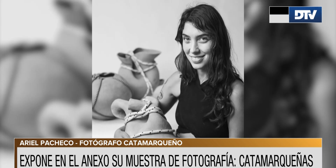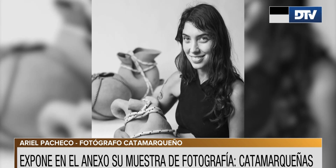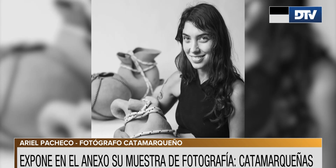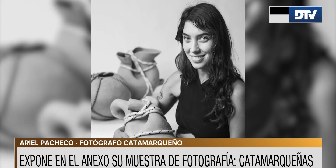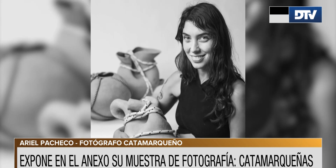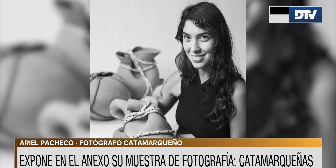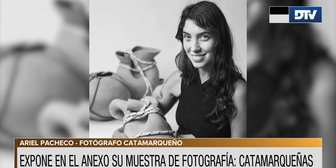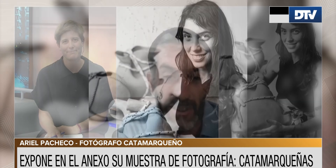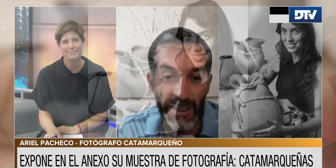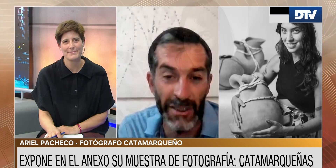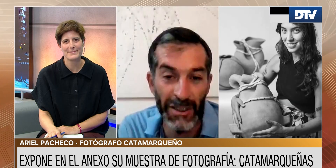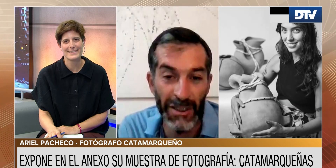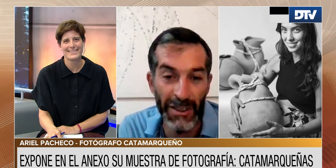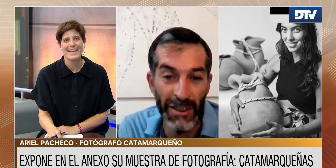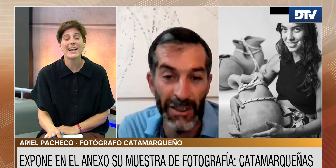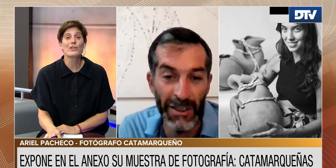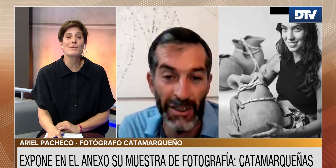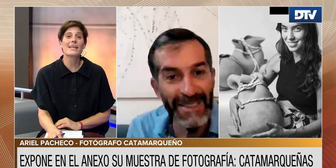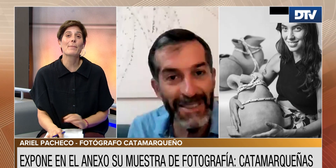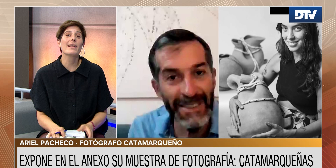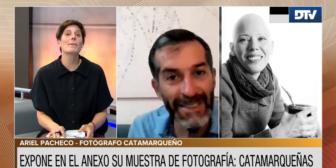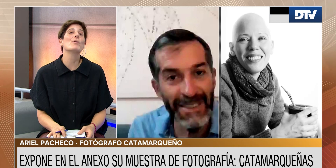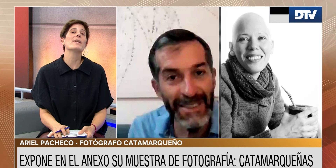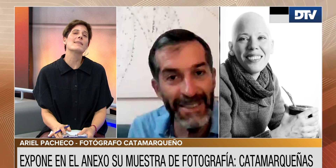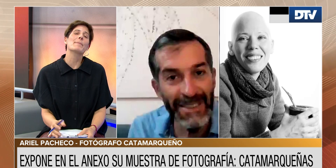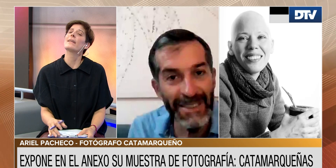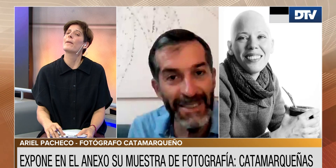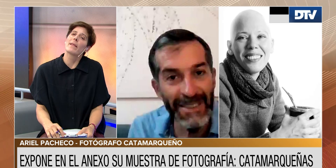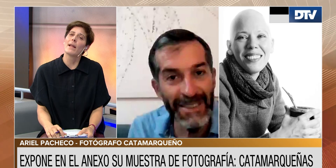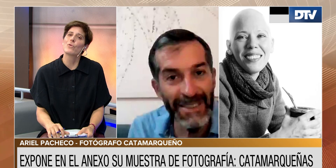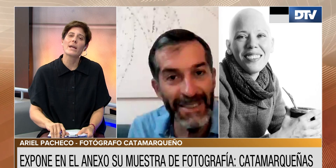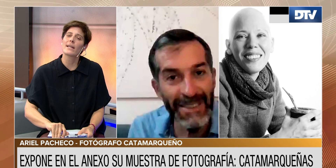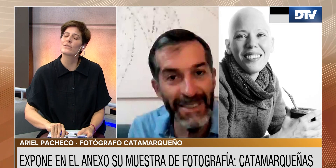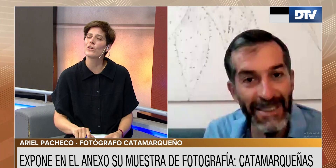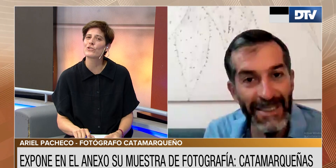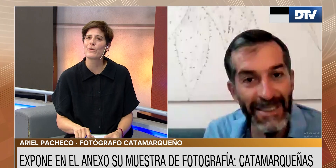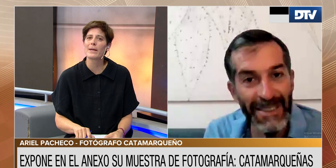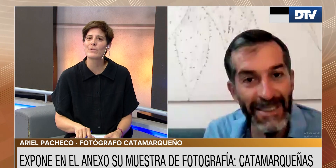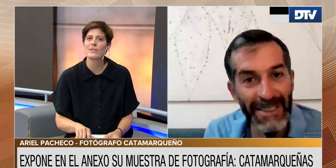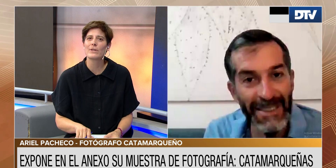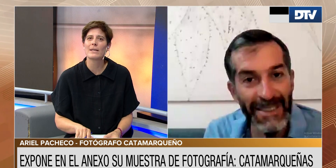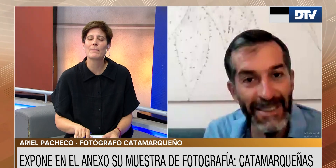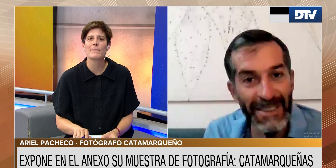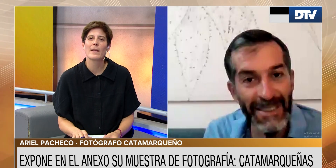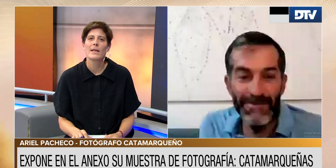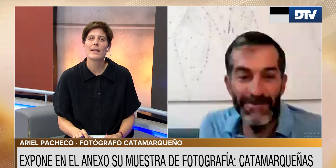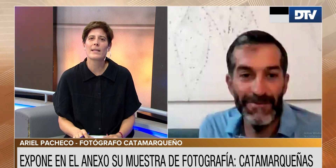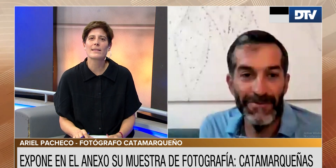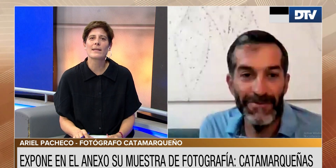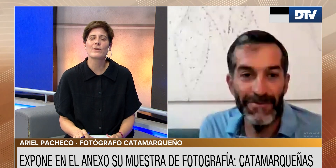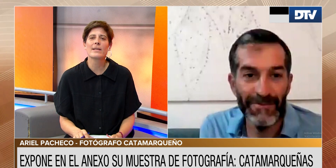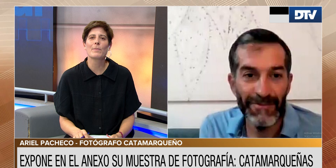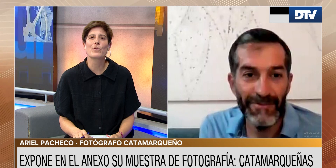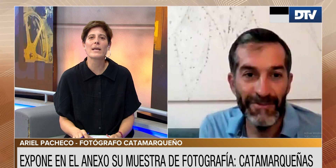este festejo. ¿No? En este festejo. Claro, estamos en el mes de la memoria y también en el mes de las mujeres, ¿no? El 8 de marzo ha sido el